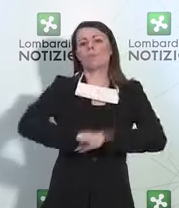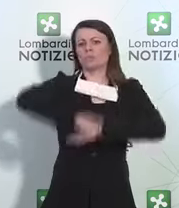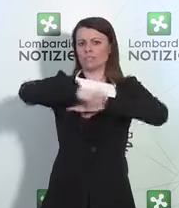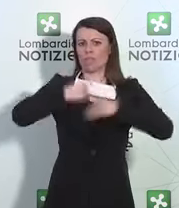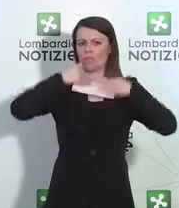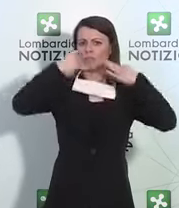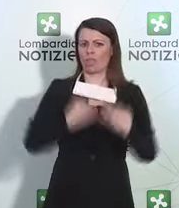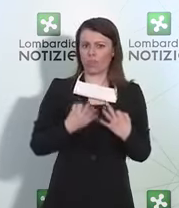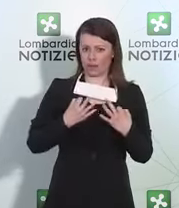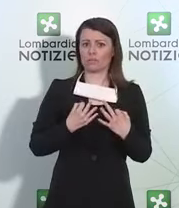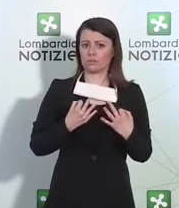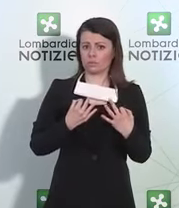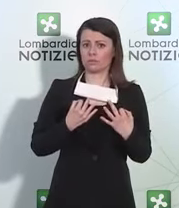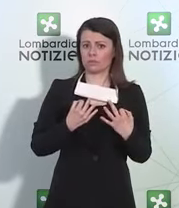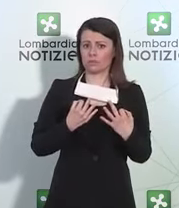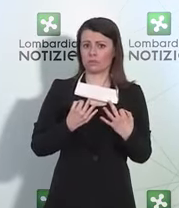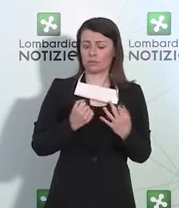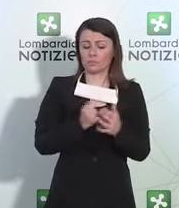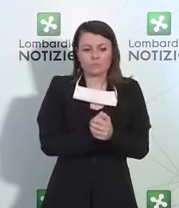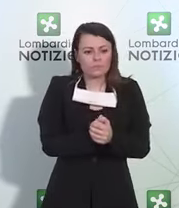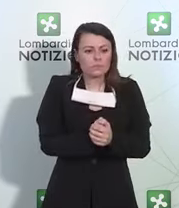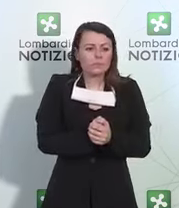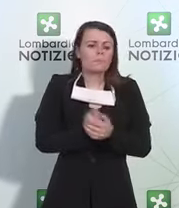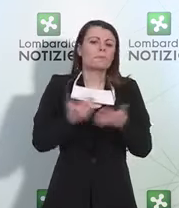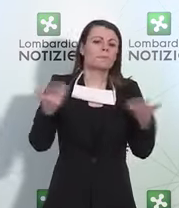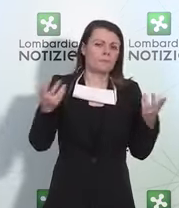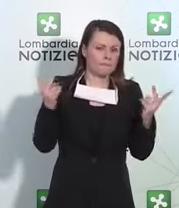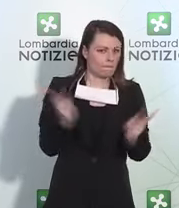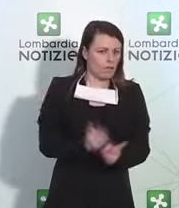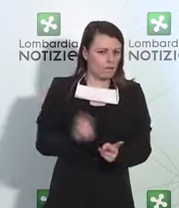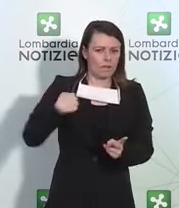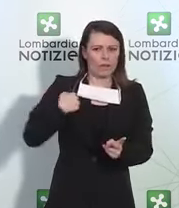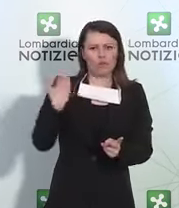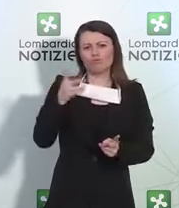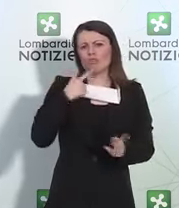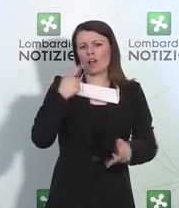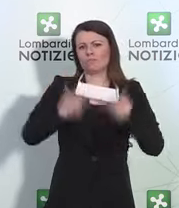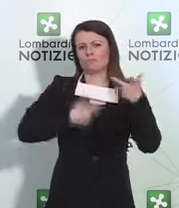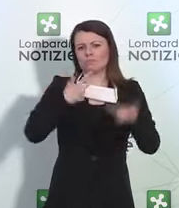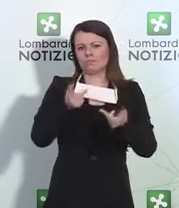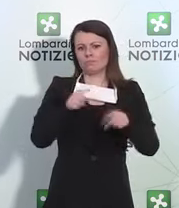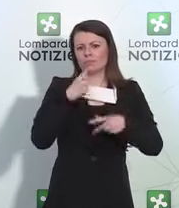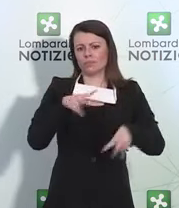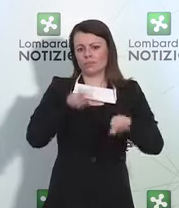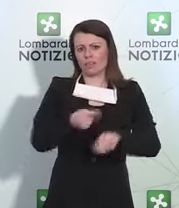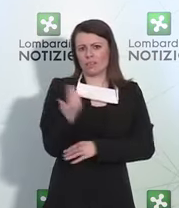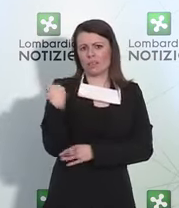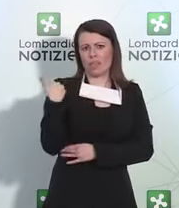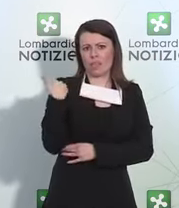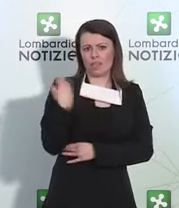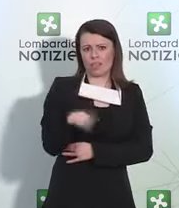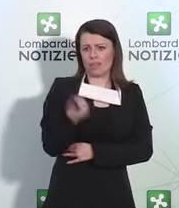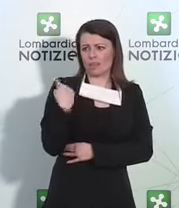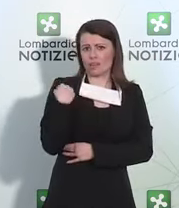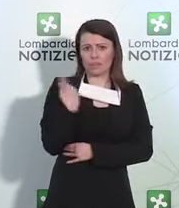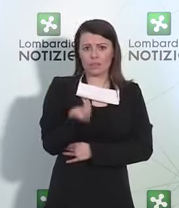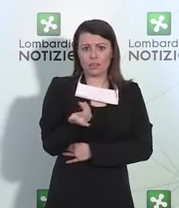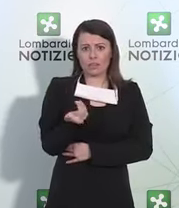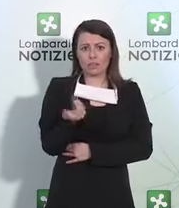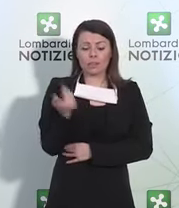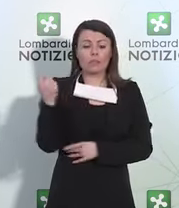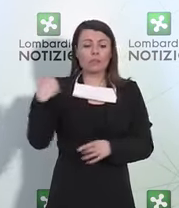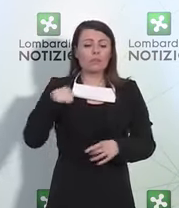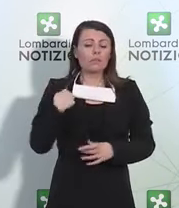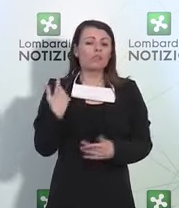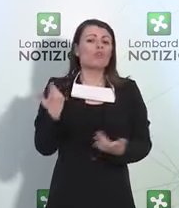come è stato come ho già avuto occasione di dire ieri sono orgoglioso